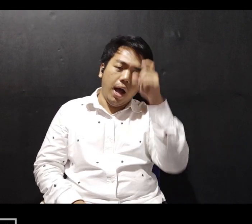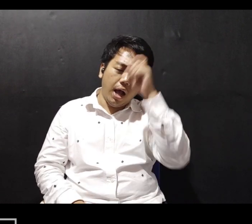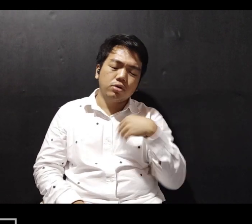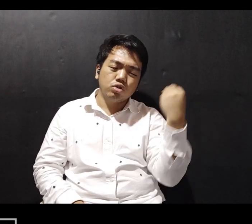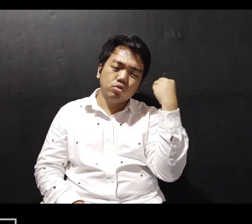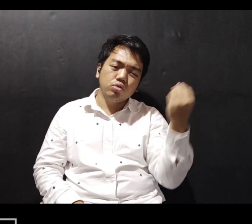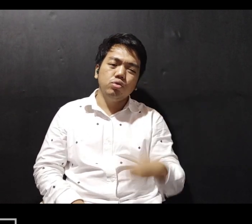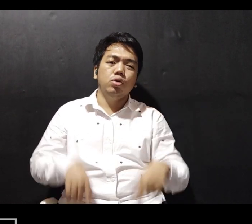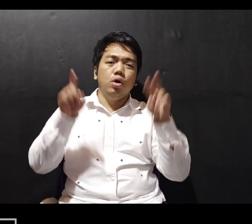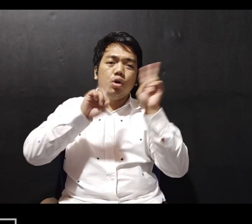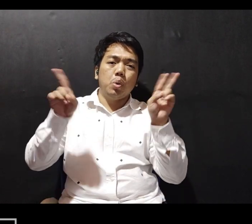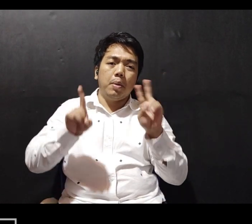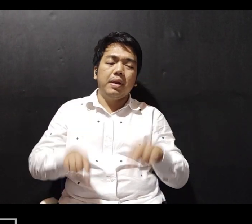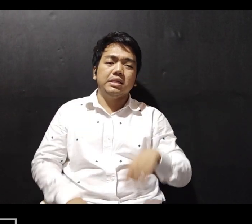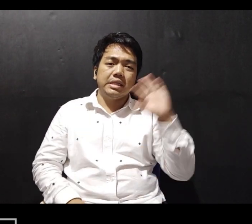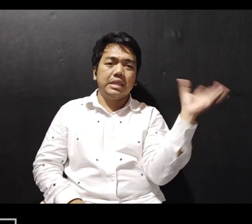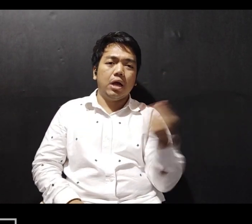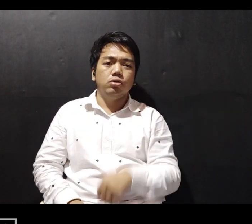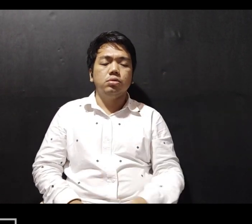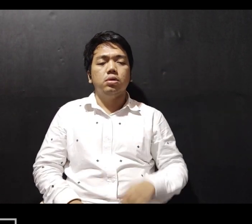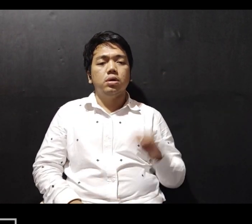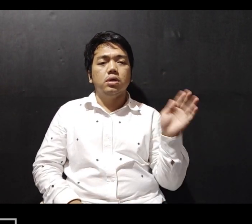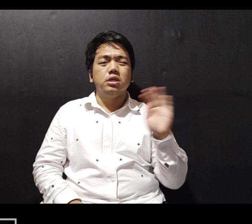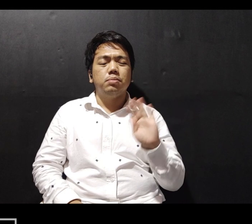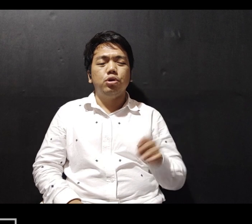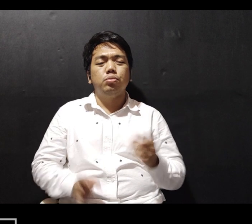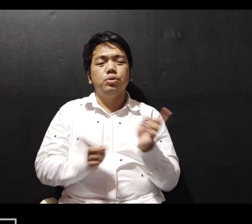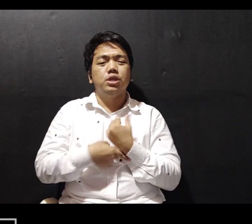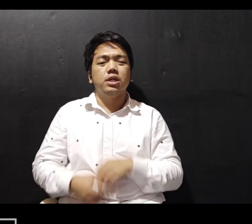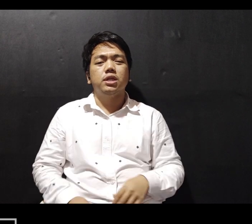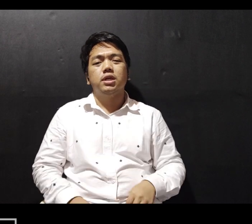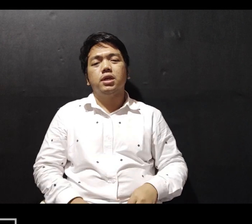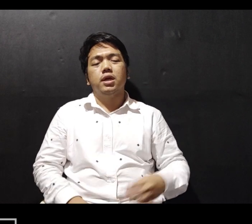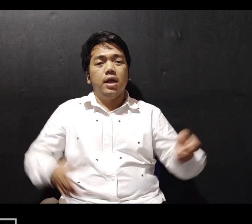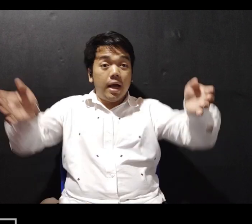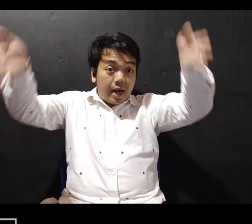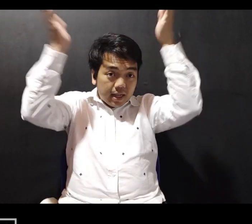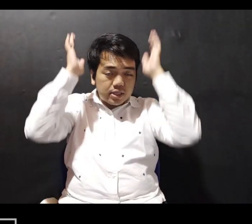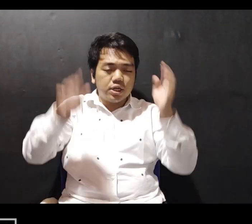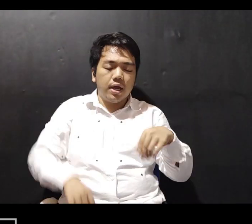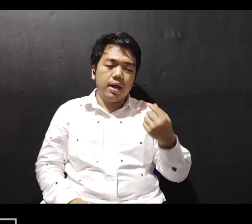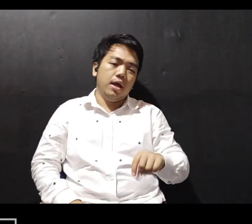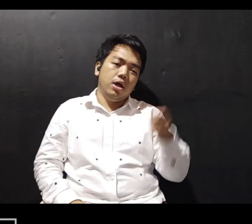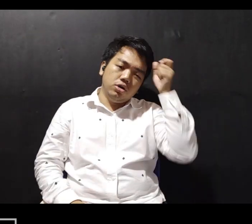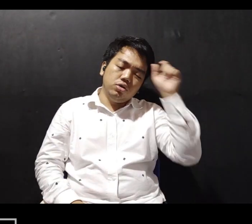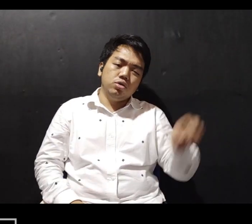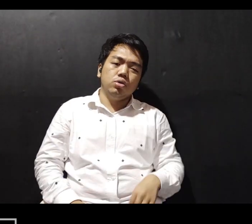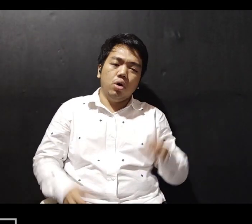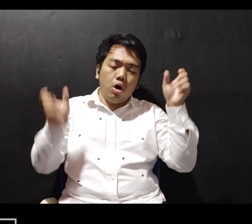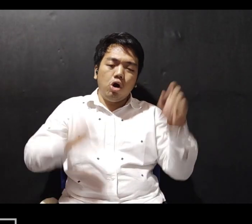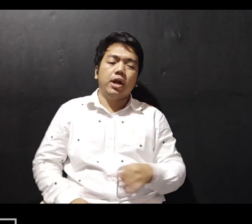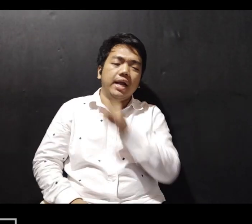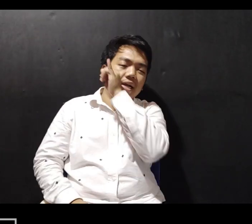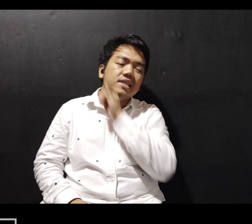tangis dan air mata sebelum dia dapat menjadi raja atas Israel seperti yang ditahbiskan oleh